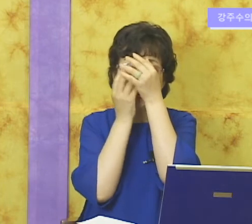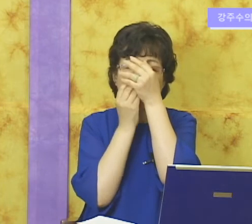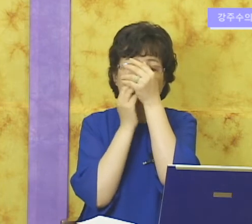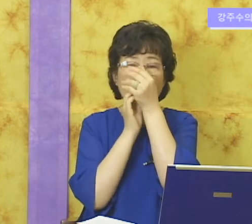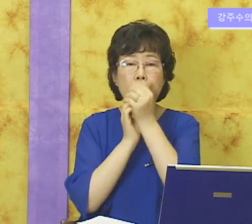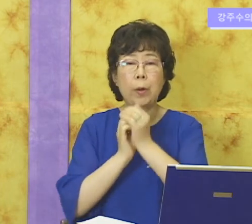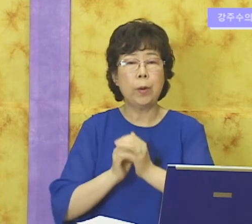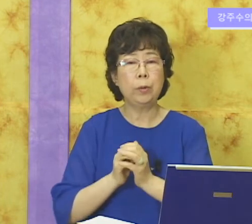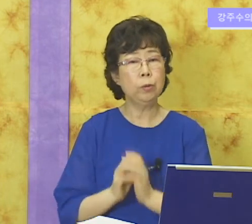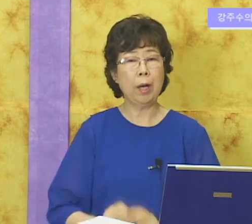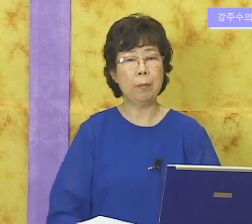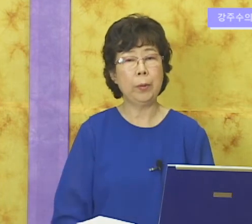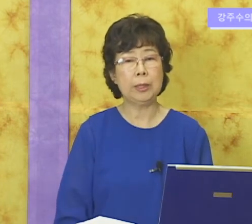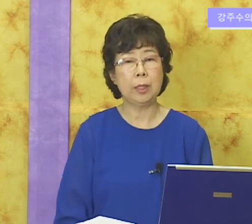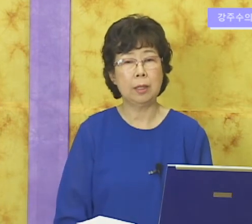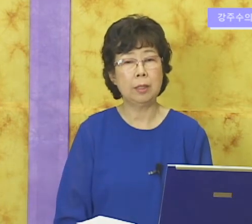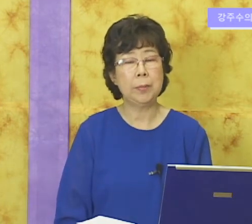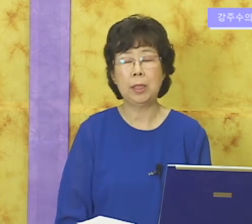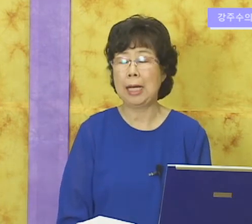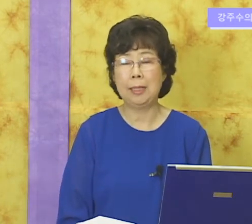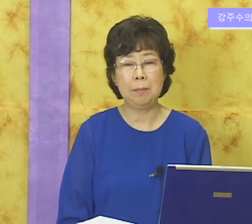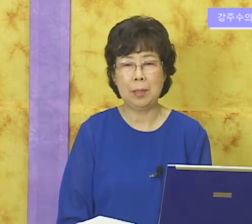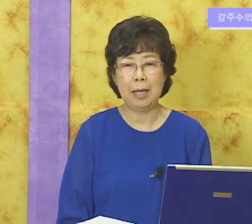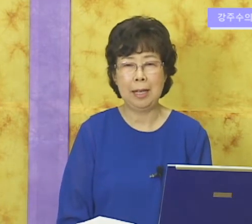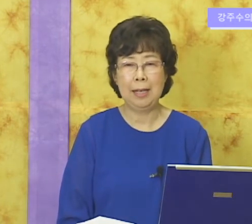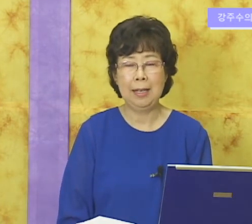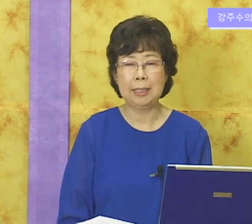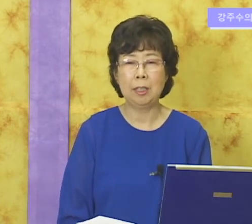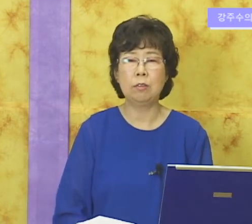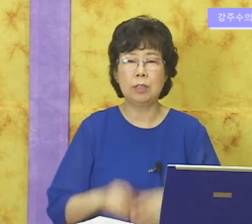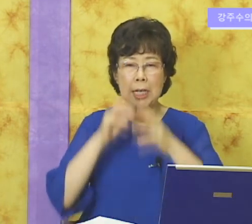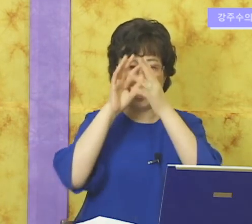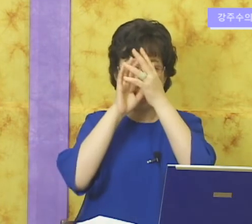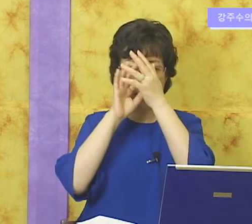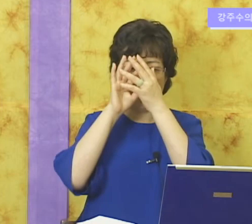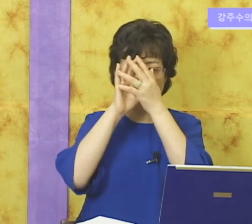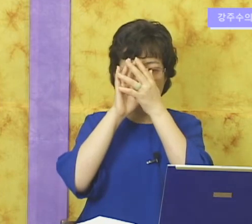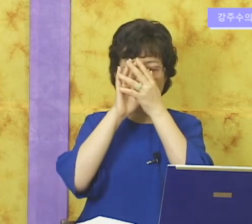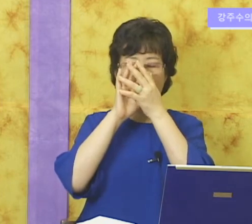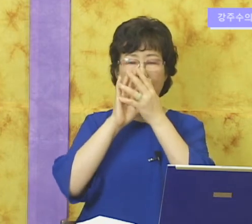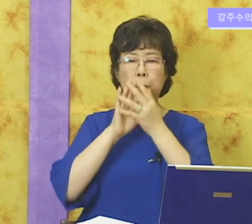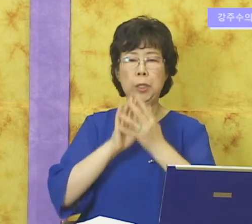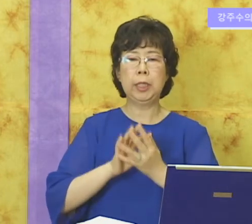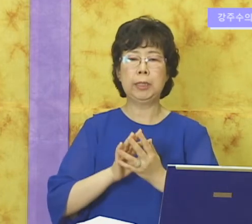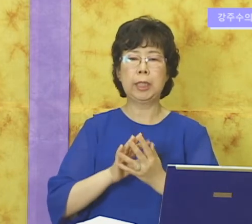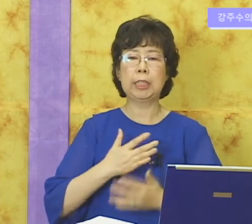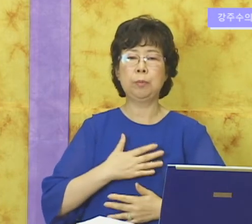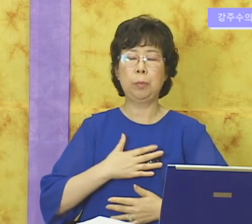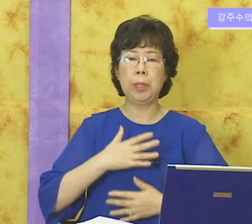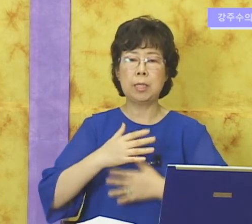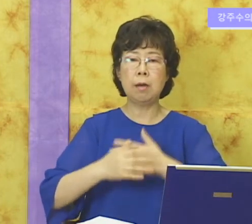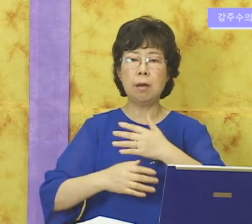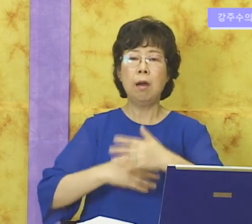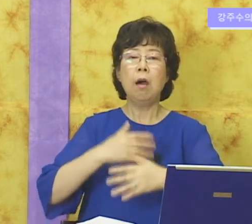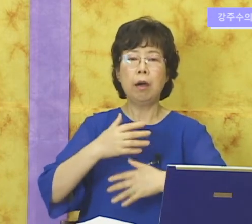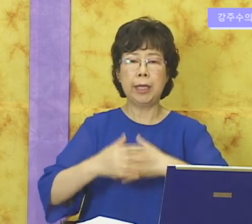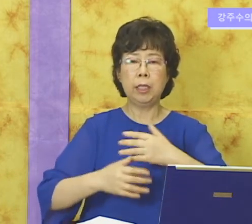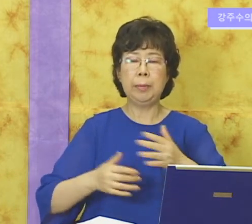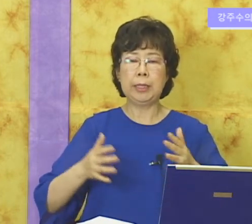표정도 안 보이고 눈도 안 보이죠. 그러면 안 됩니다. 그래서 얼굴 가리지 않고 손은 여기서 가슴 높이에서 어깨 넓이